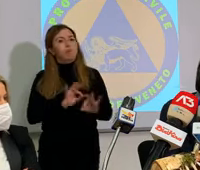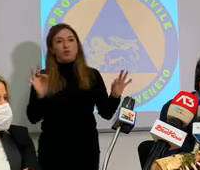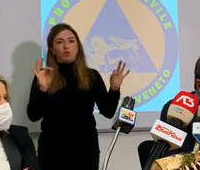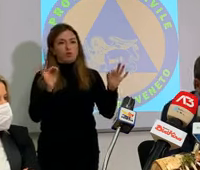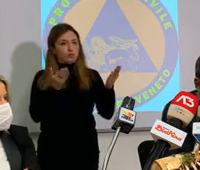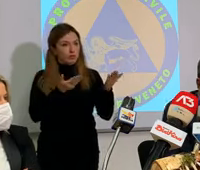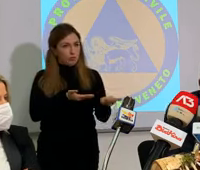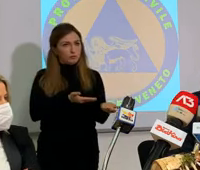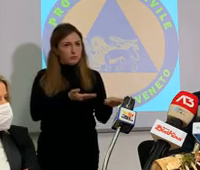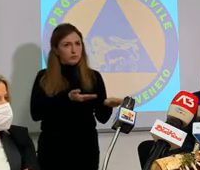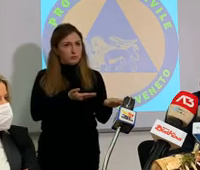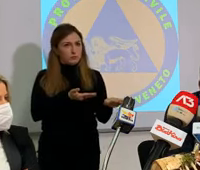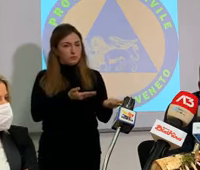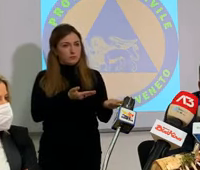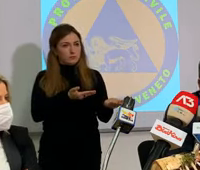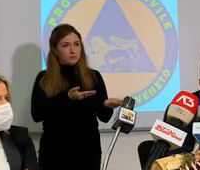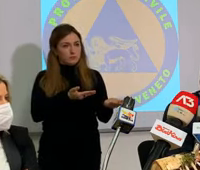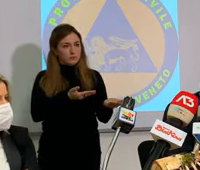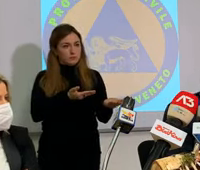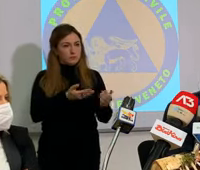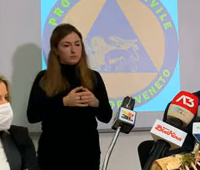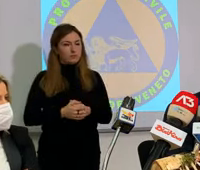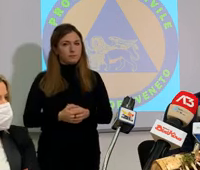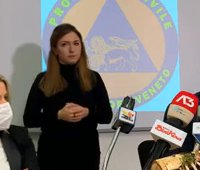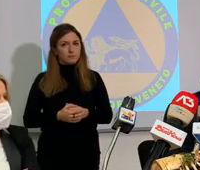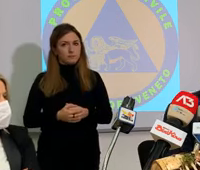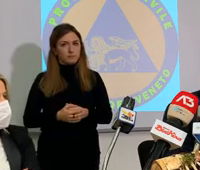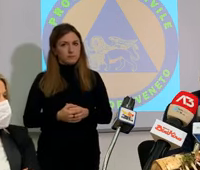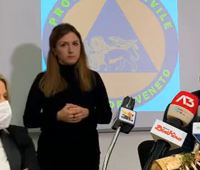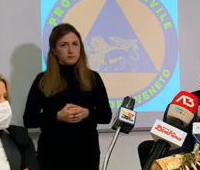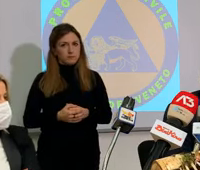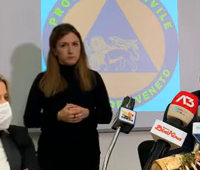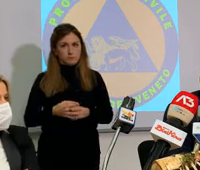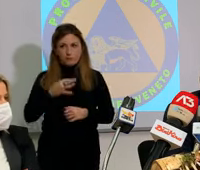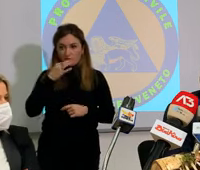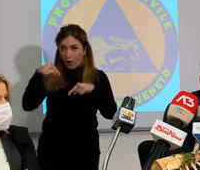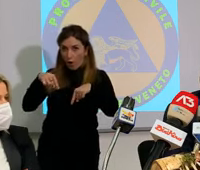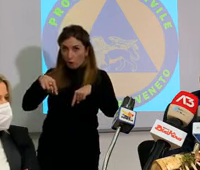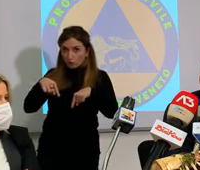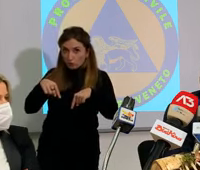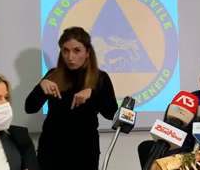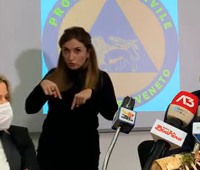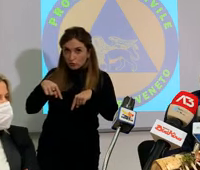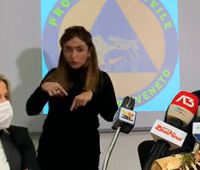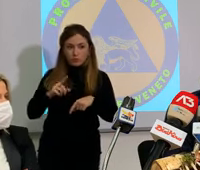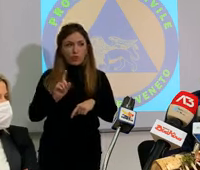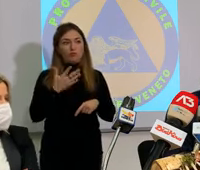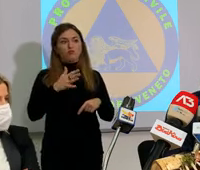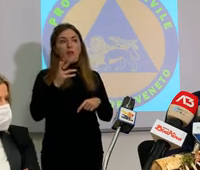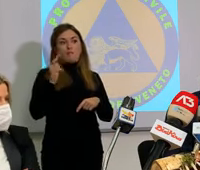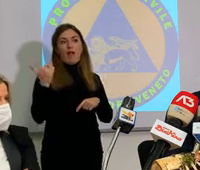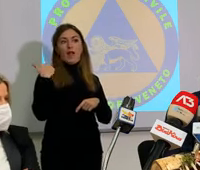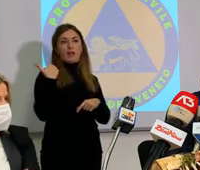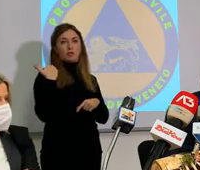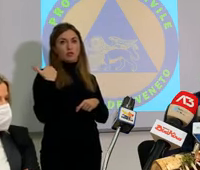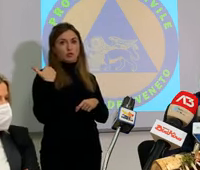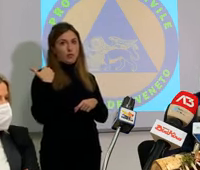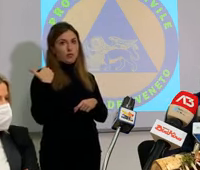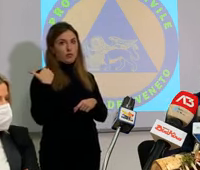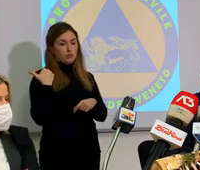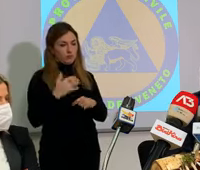pronto per ricevere il paziente ma questo a marzo siamo arrivati a questo